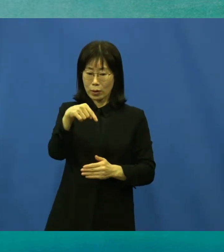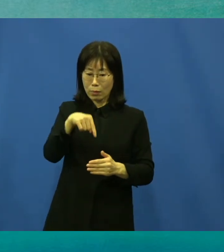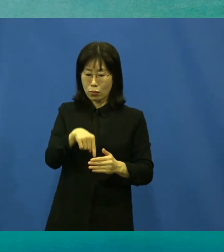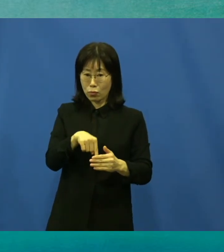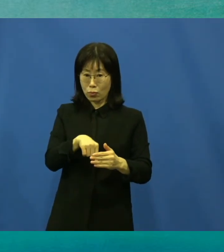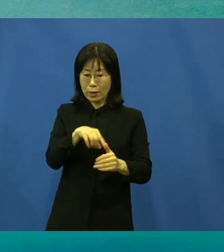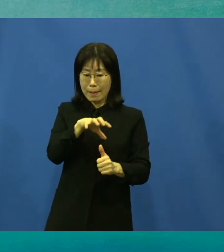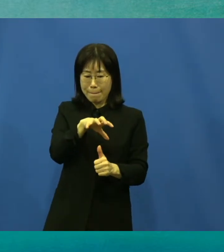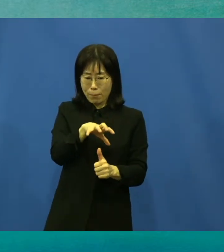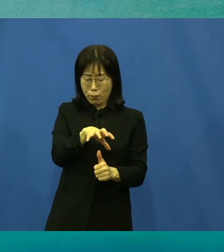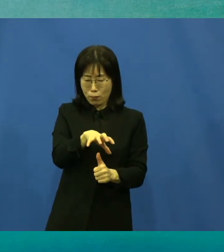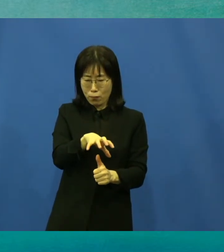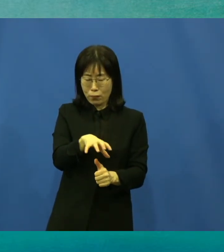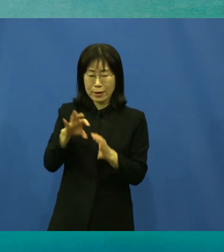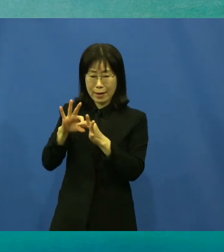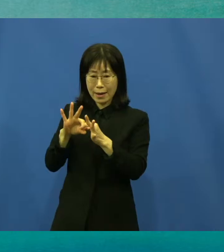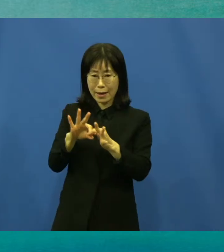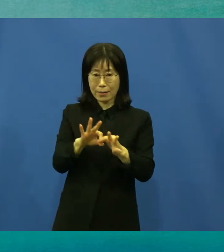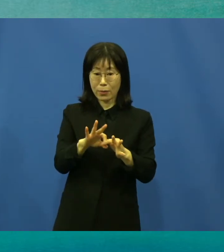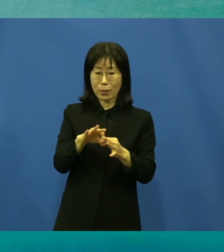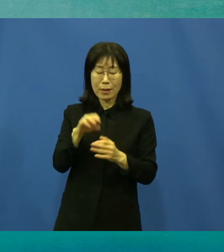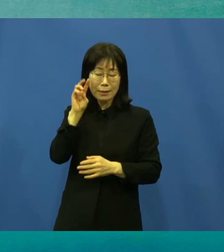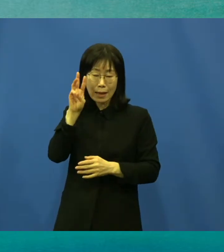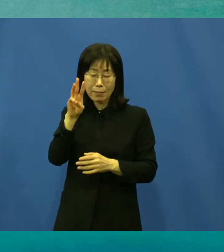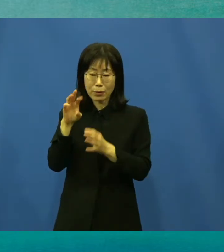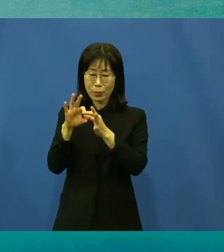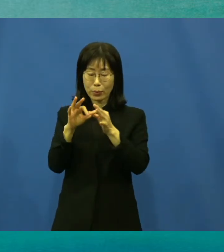여전히 쏘리요 깊은 웅덩이입니다.